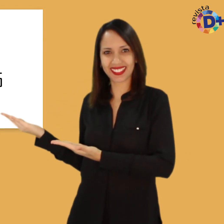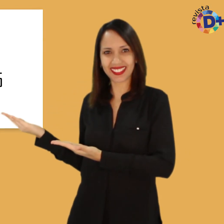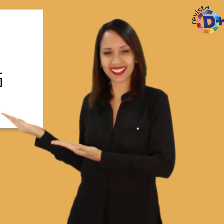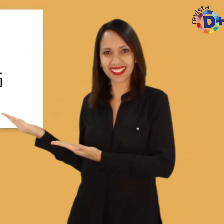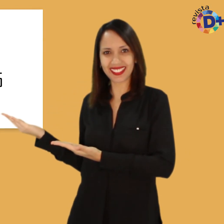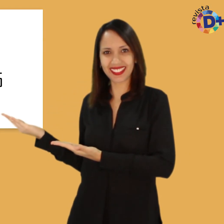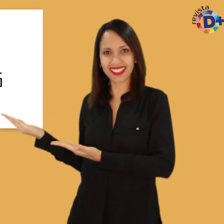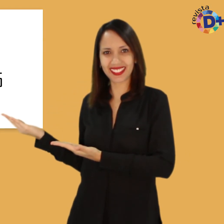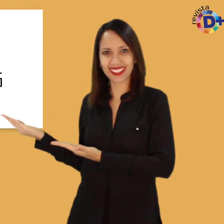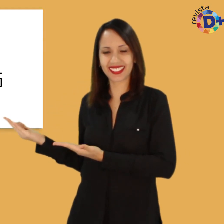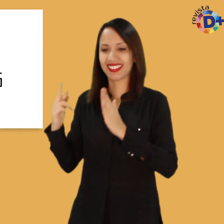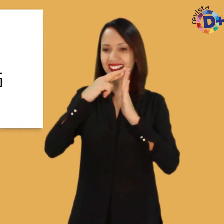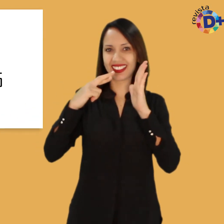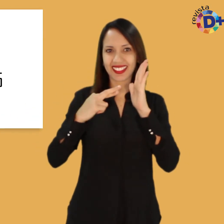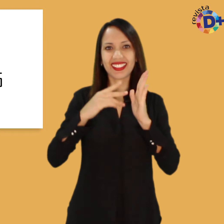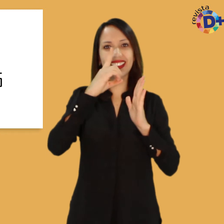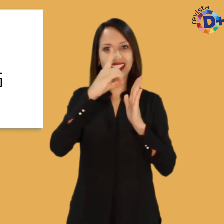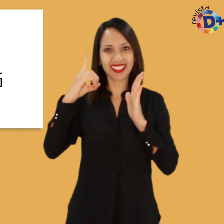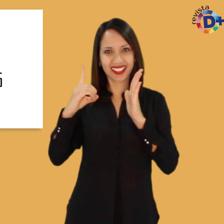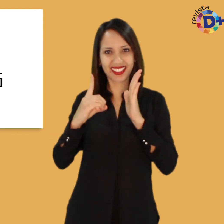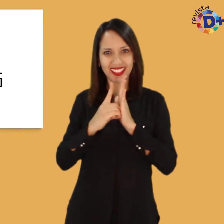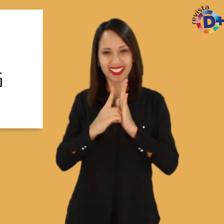10.436/2002, regulamentada pelo Decreto